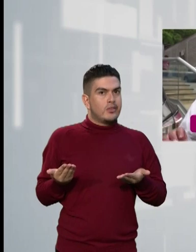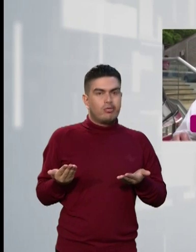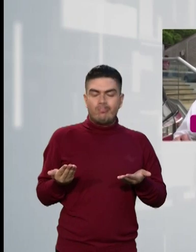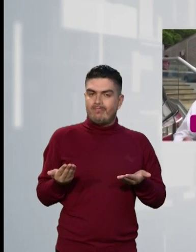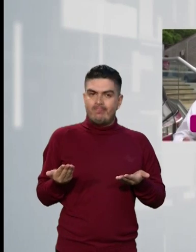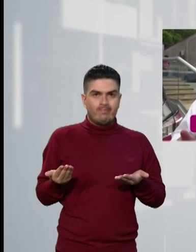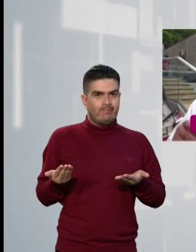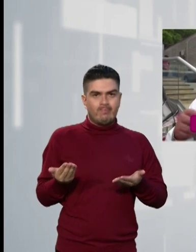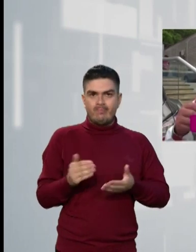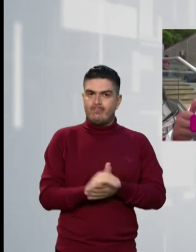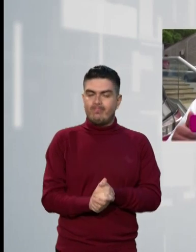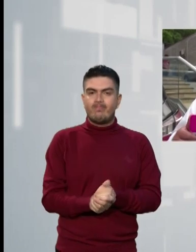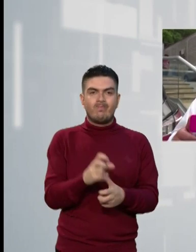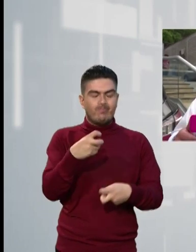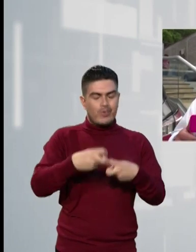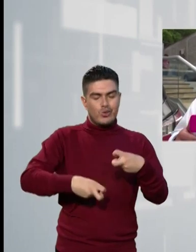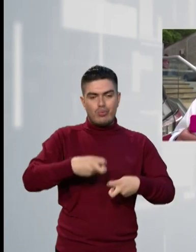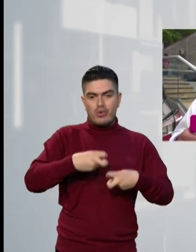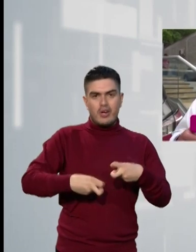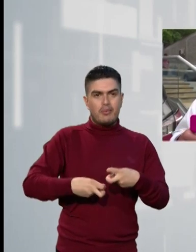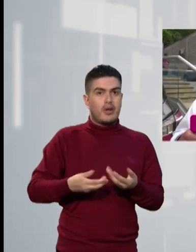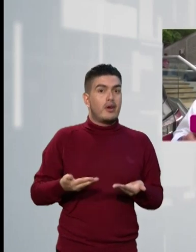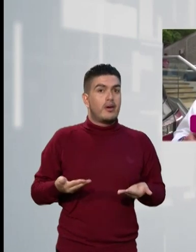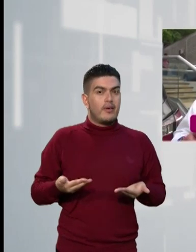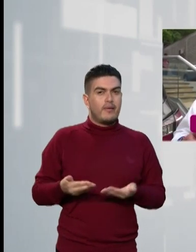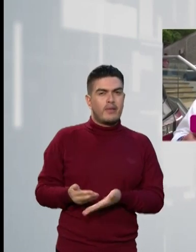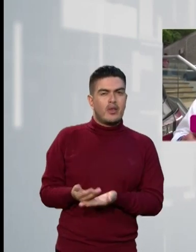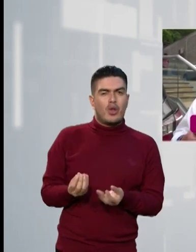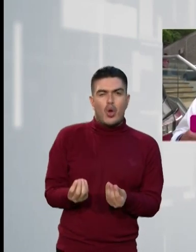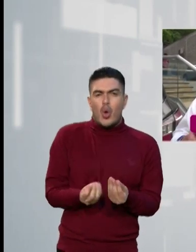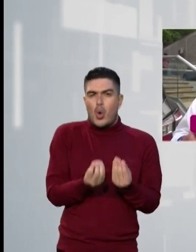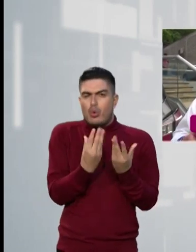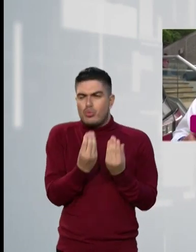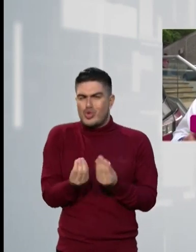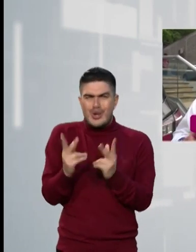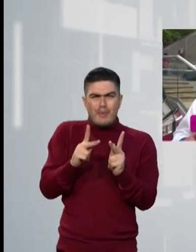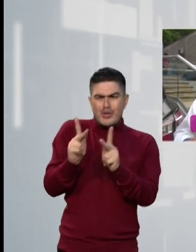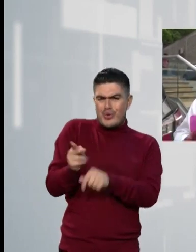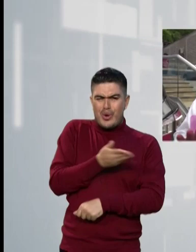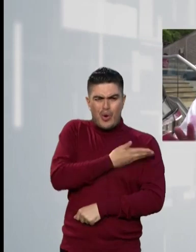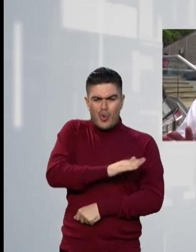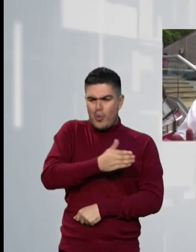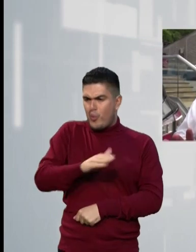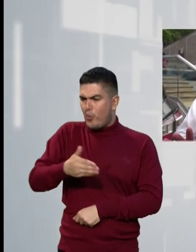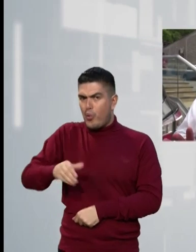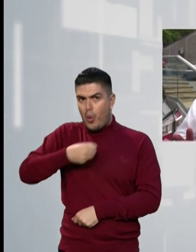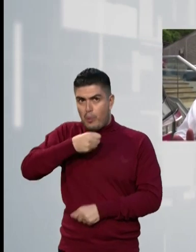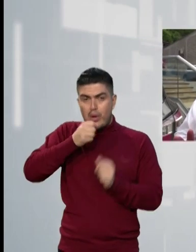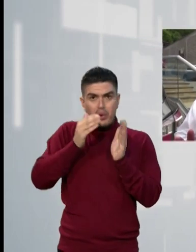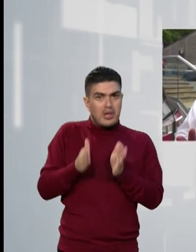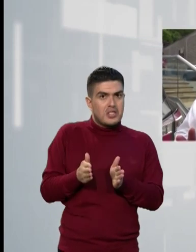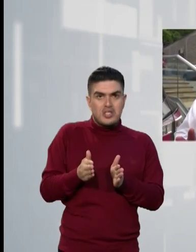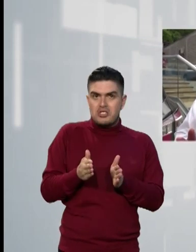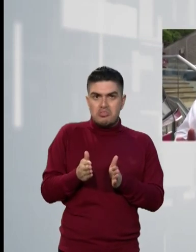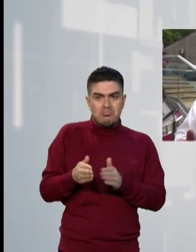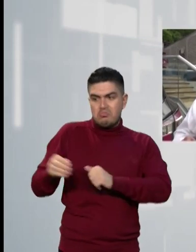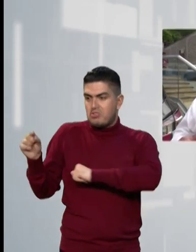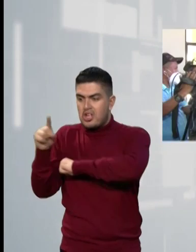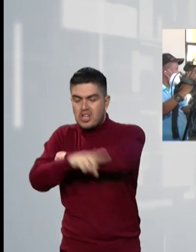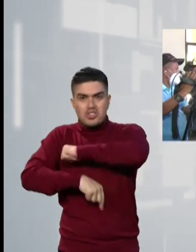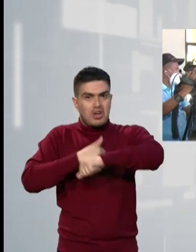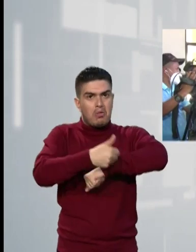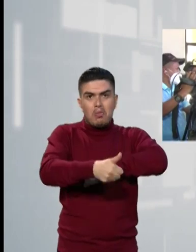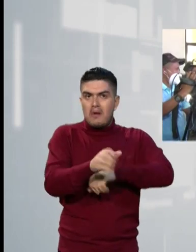permanente situación la impunidad de casi un centenar de asesinatos de periodistas eso es una situación en la que no hay